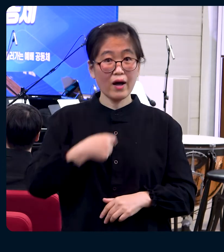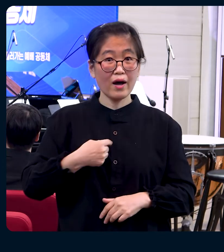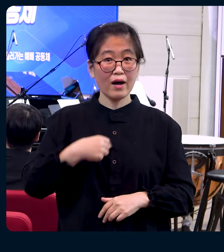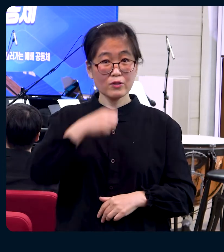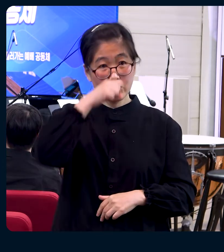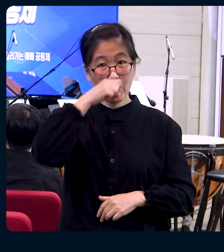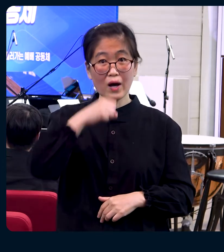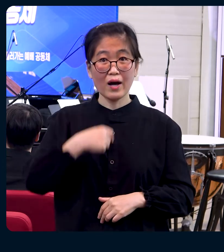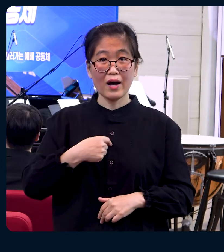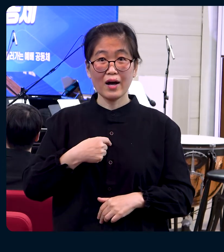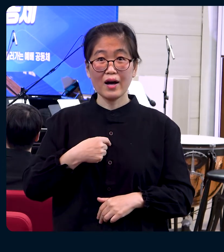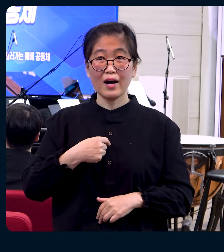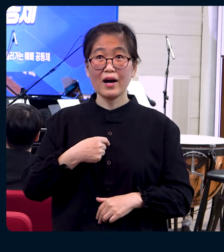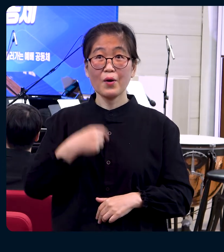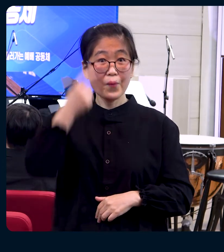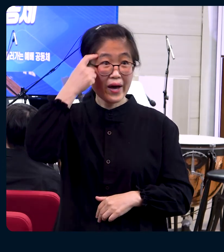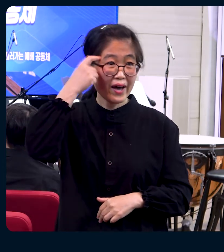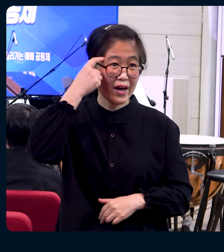지금이 너무 좋아요.